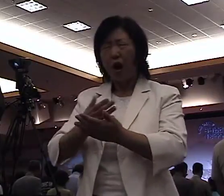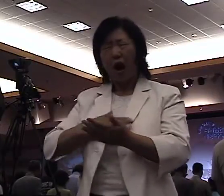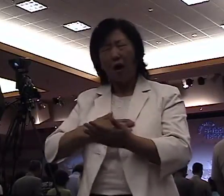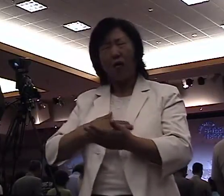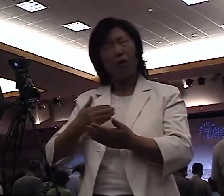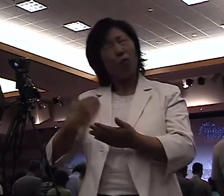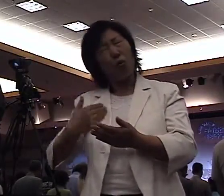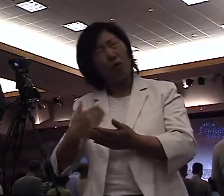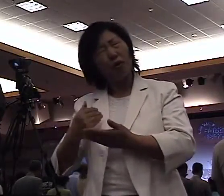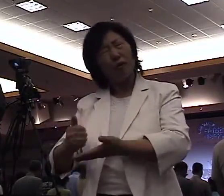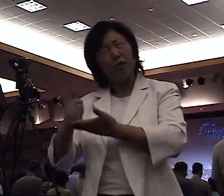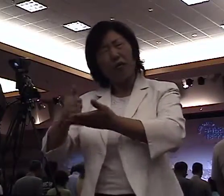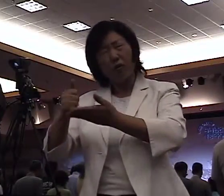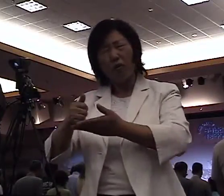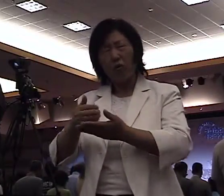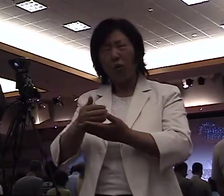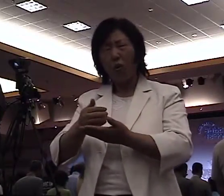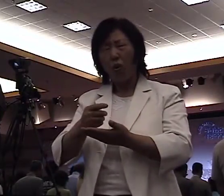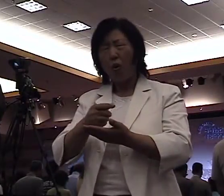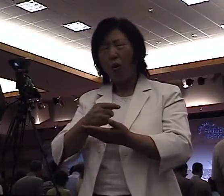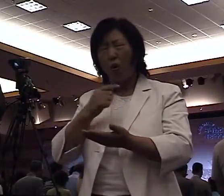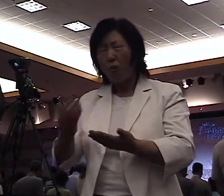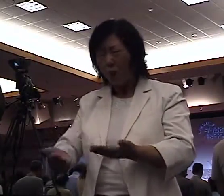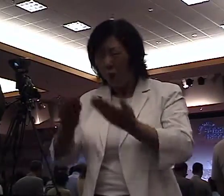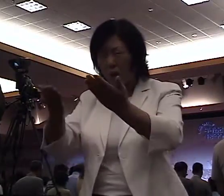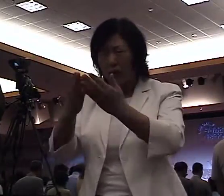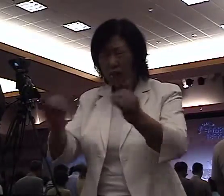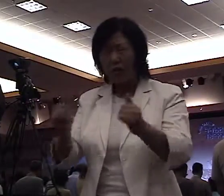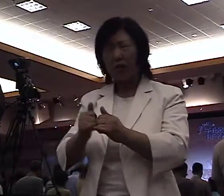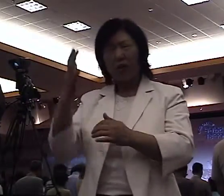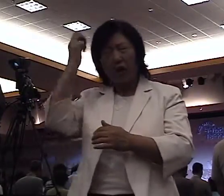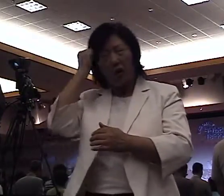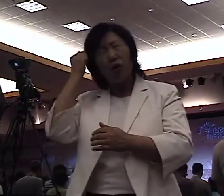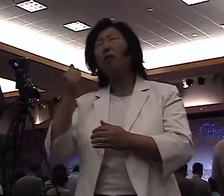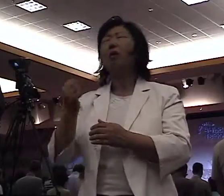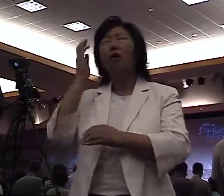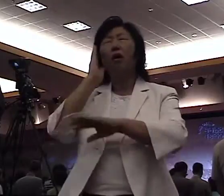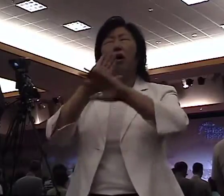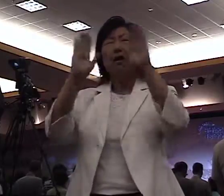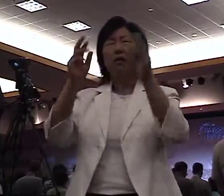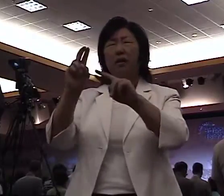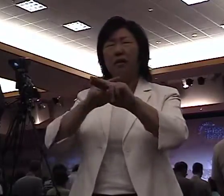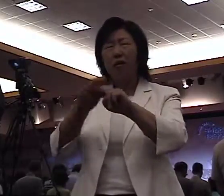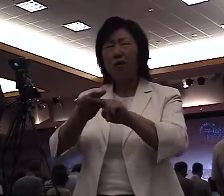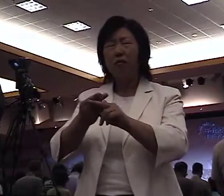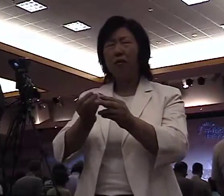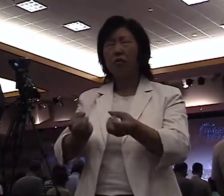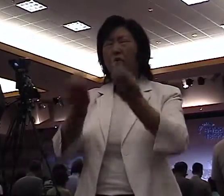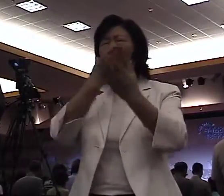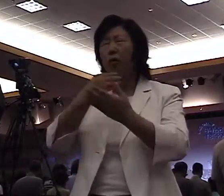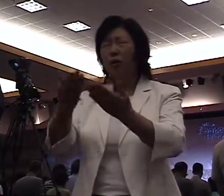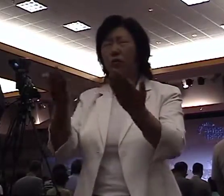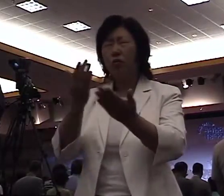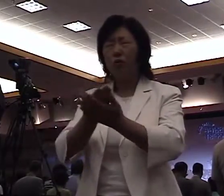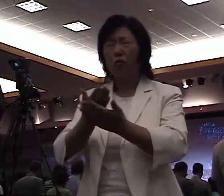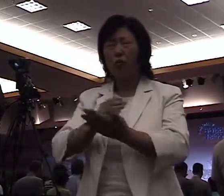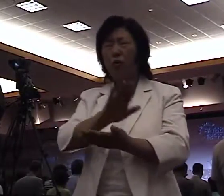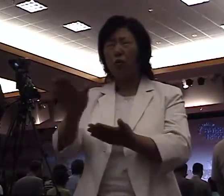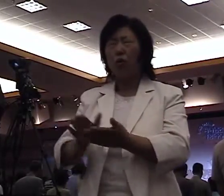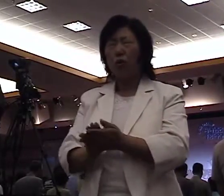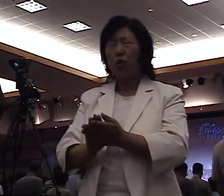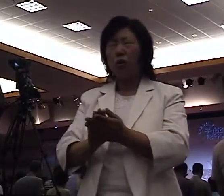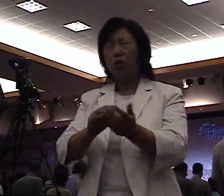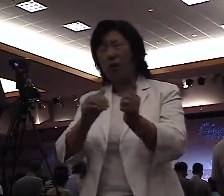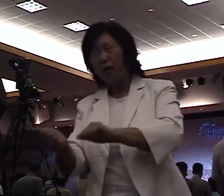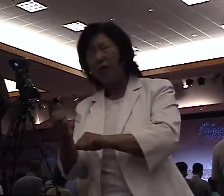모르게 섬기시는 봉사자들을 기억하시고 하늘의 상금으로 축복해 주시옵소서. 우리를